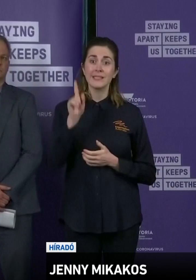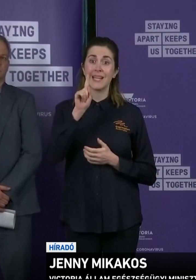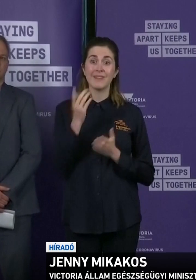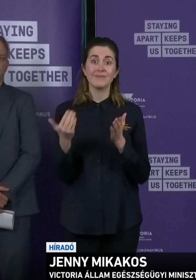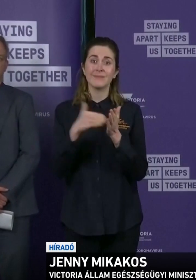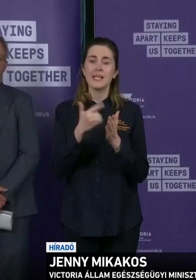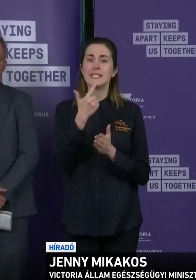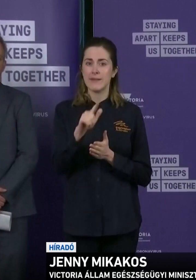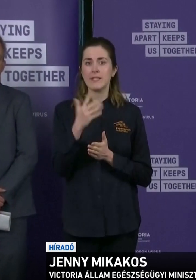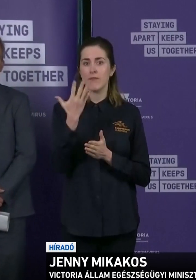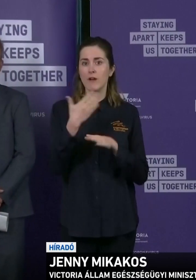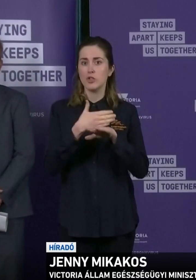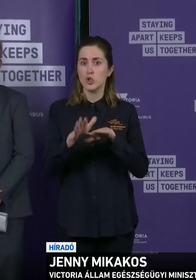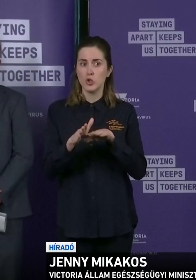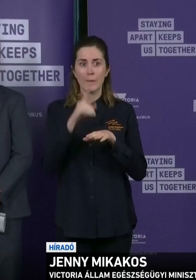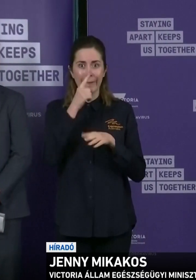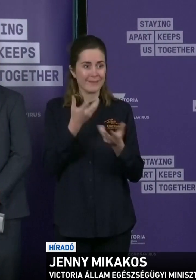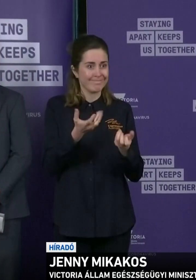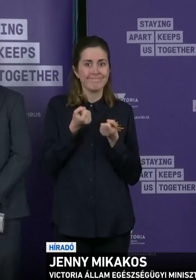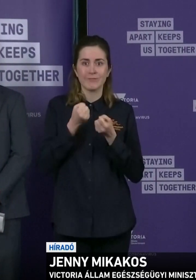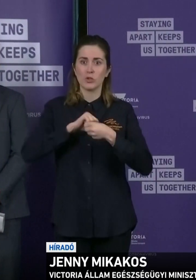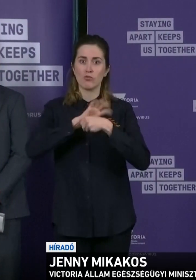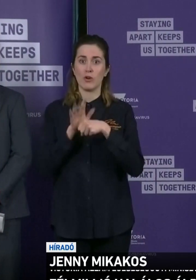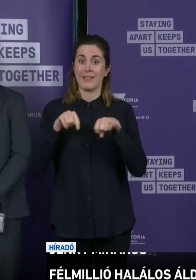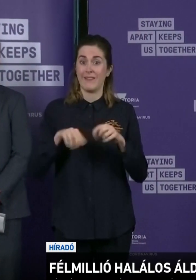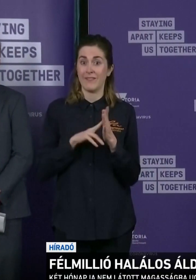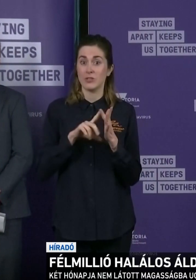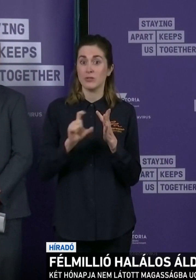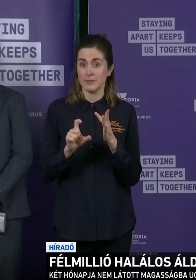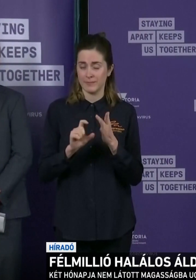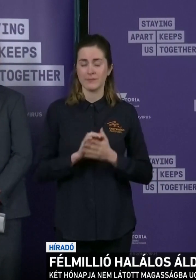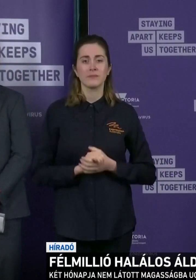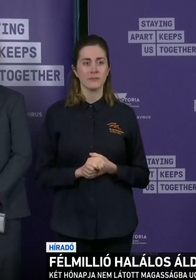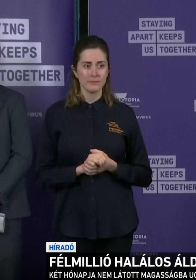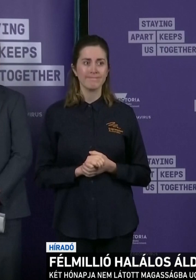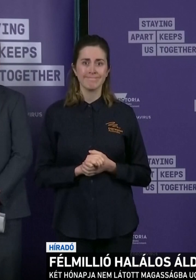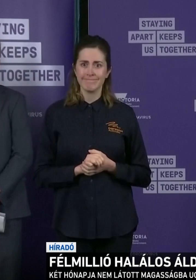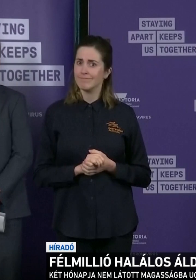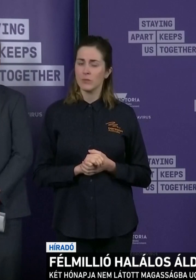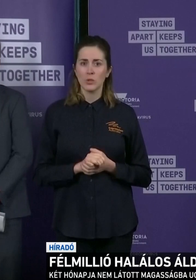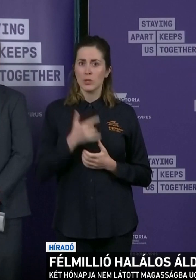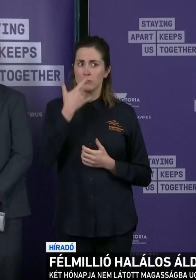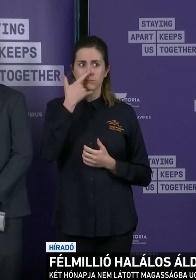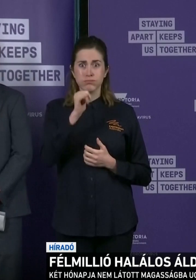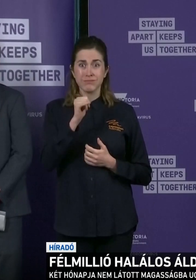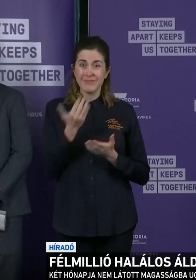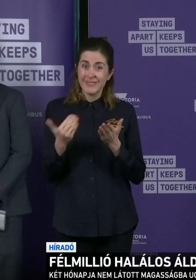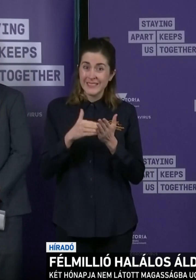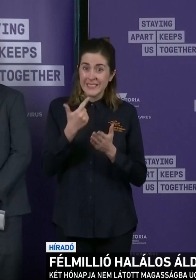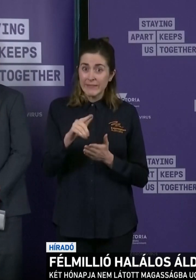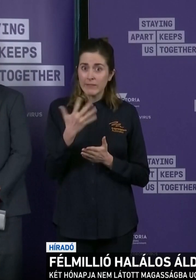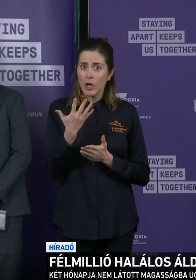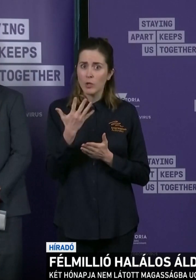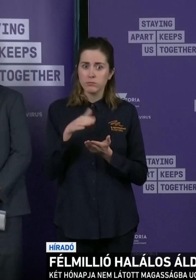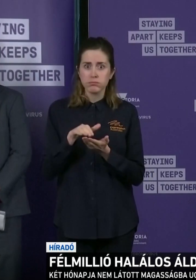75 új esetet regisztráltunk az elmúlt egy napban az állam területén. Aggódunk a növekvő tendencia miatt, ezért szorosan